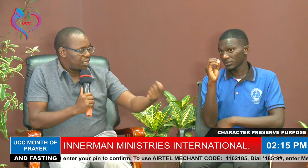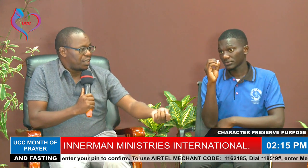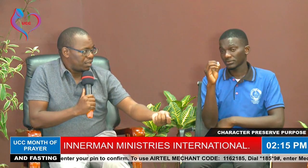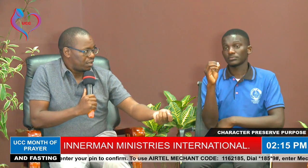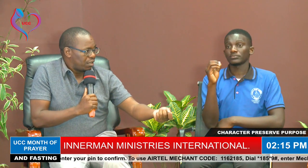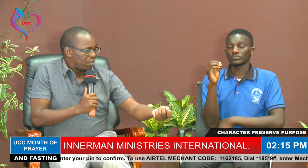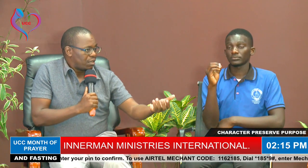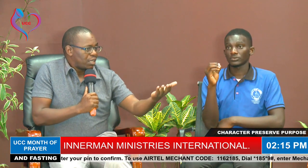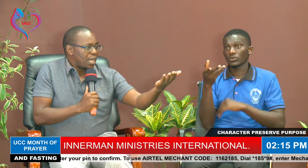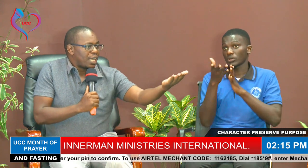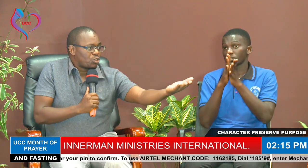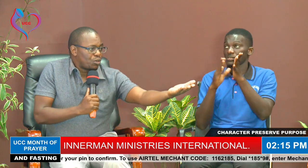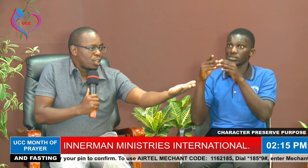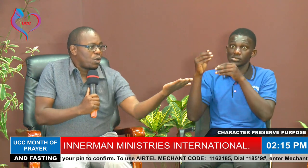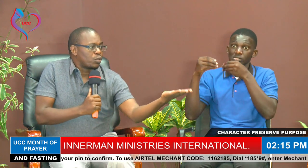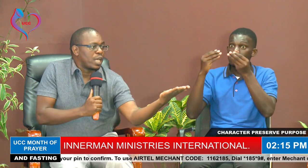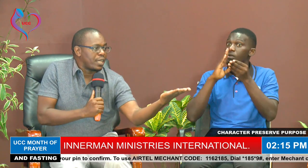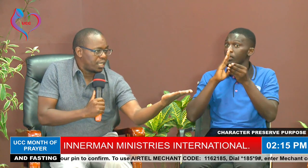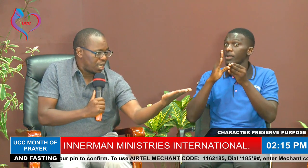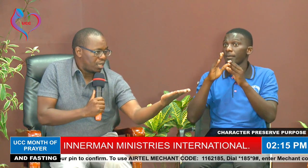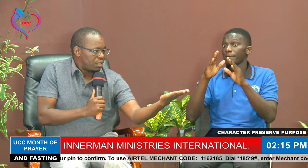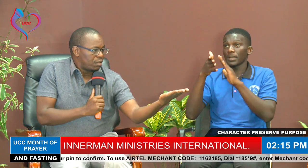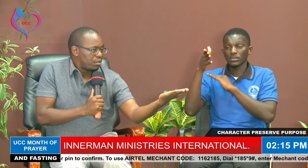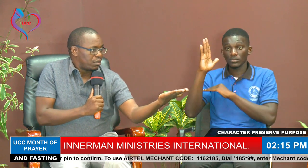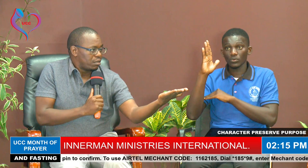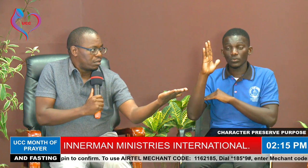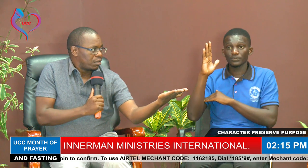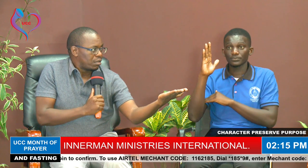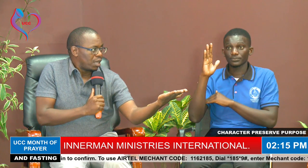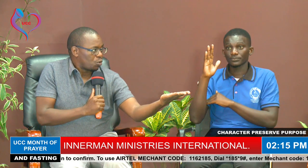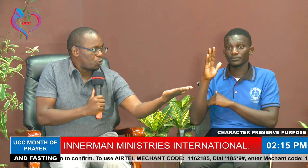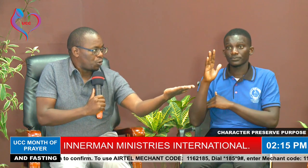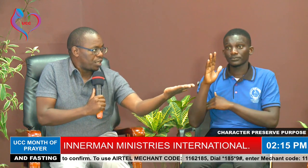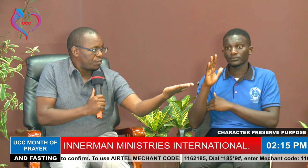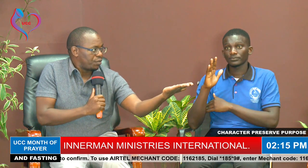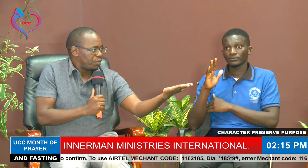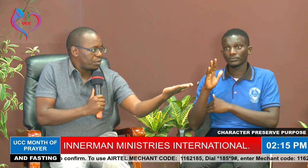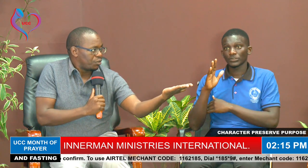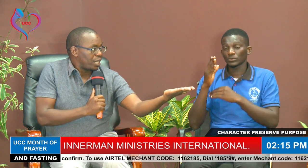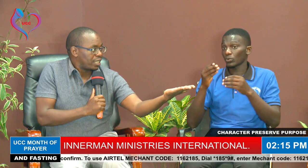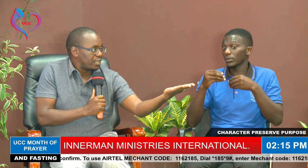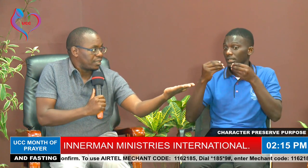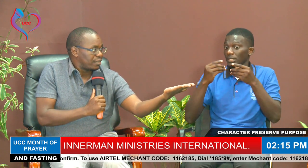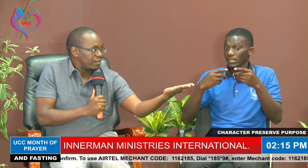given. Katonda atuwa wetutandikira. Atuwa butukirivu. Righteousness. Wow.